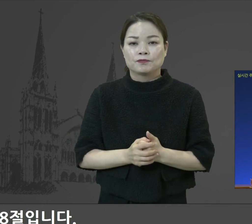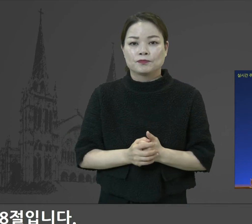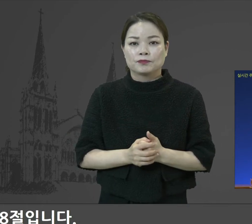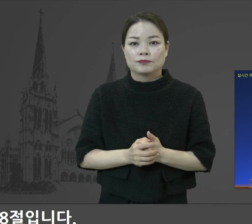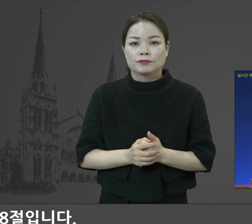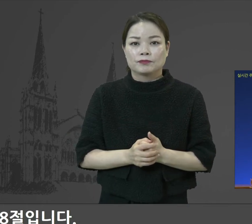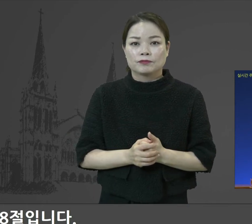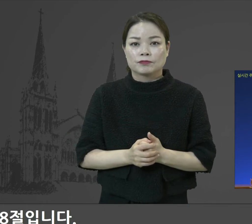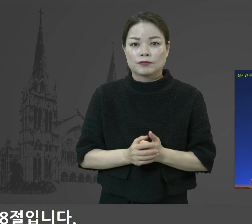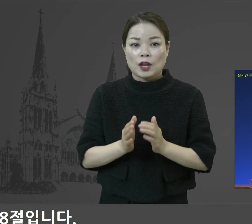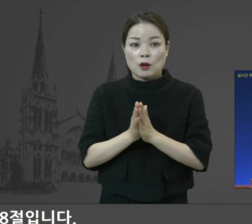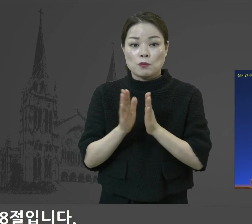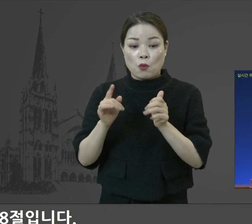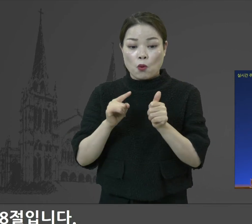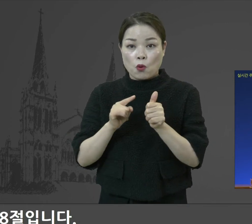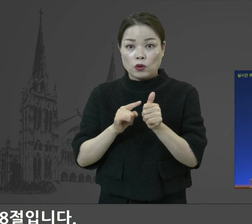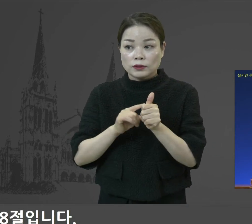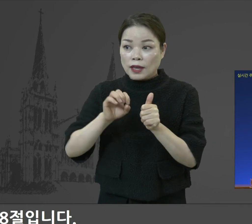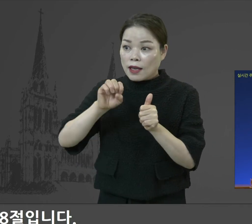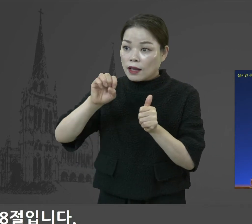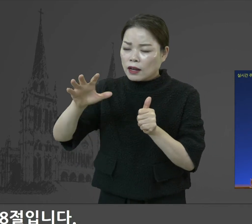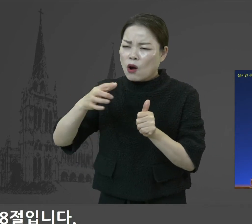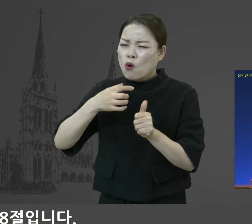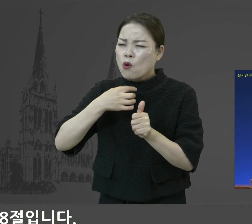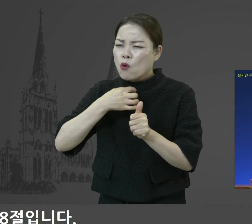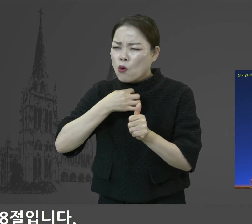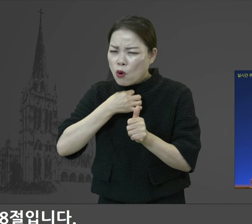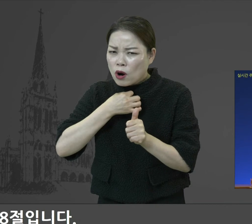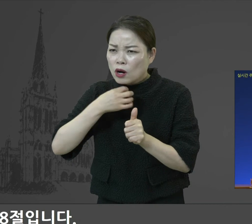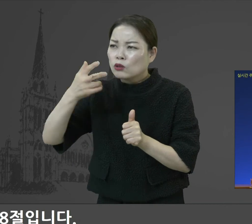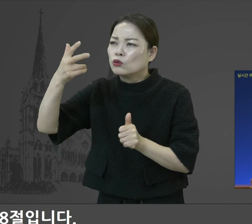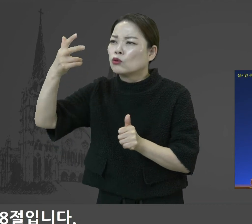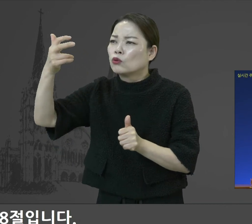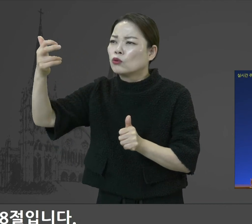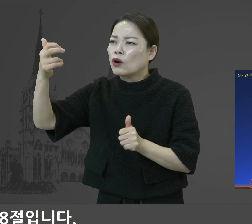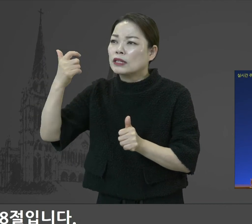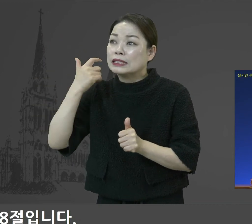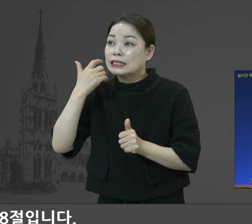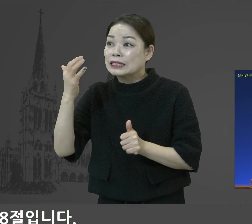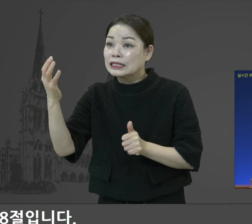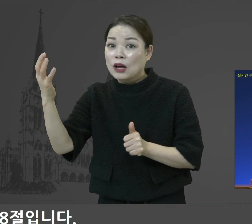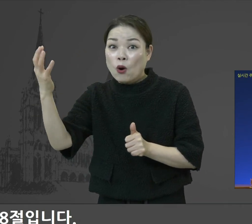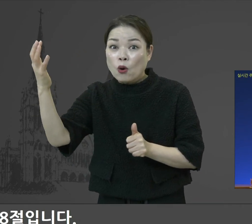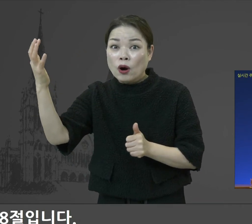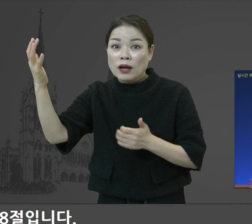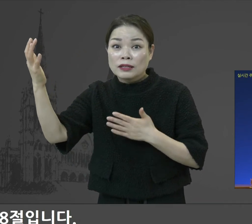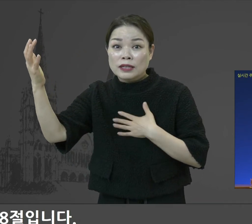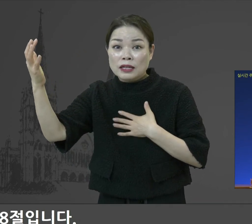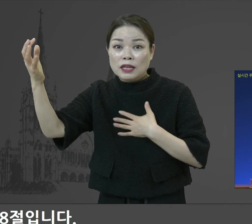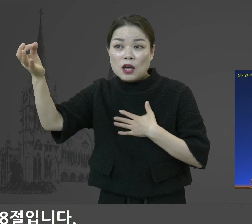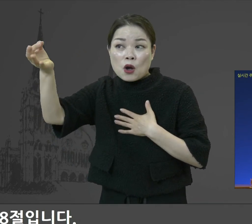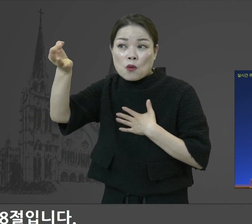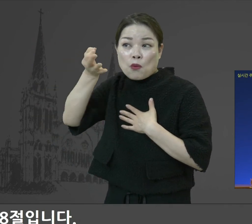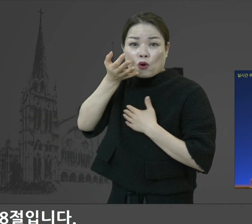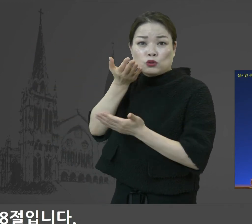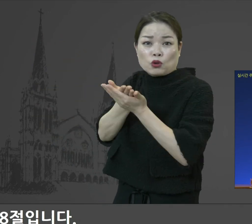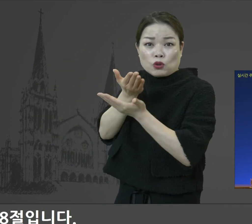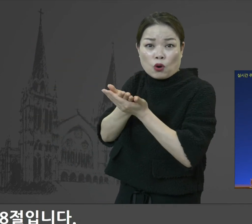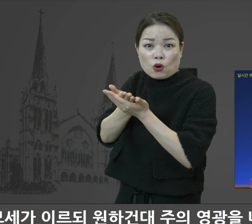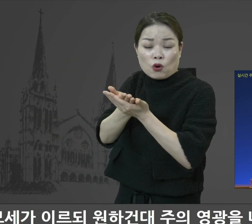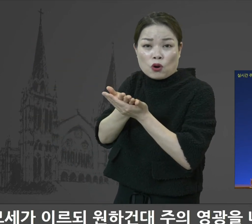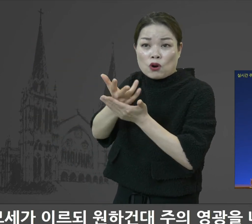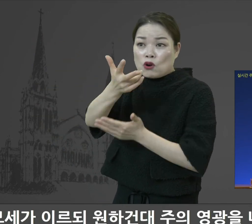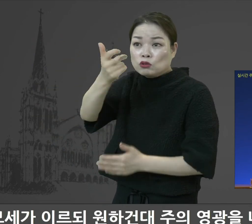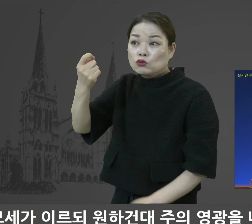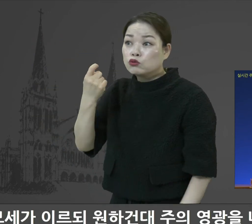읽으십시다. 모세가 이르되 원하건대 주의 영광을 내게 보이소서.